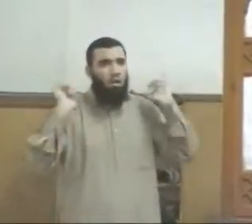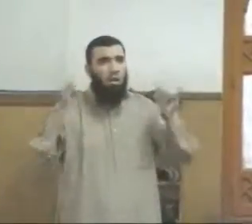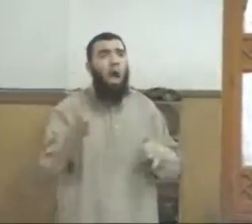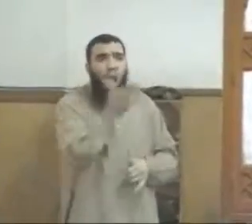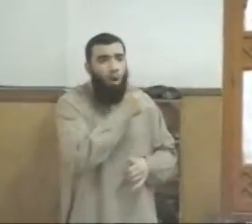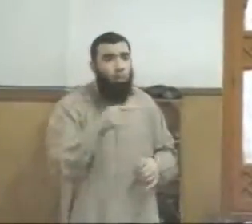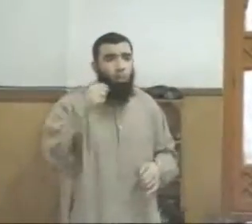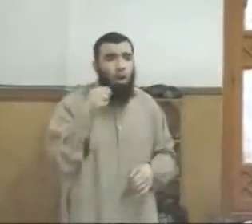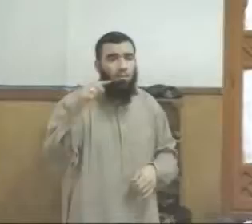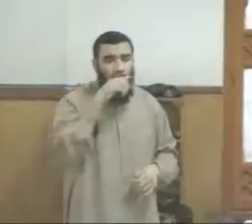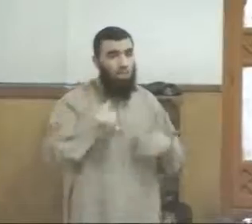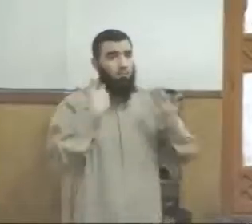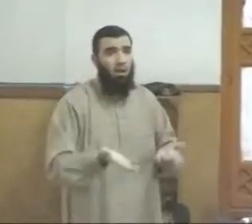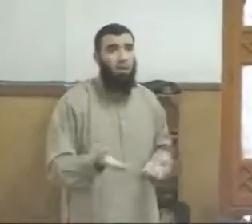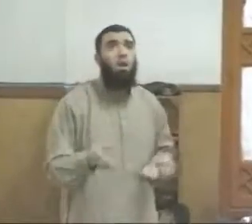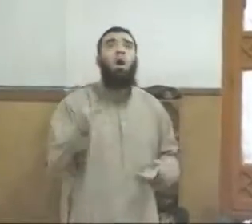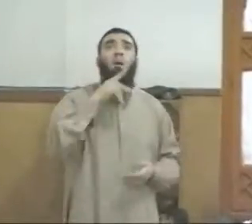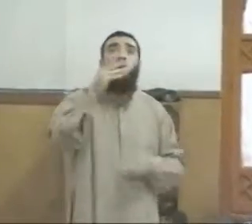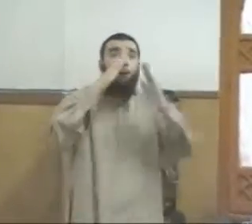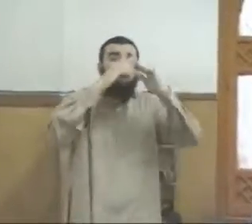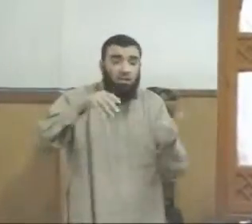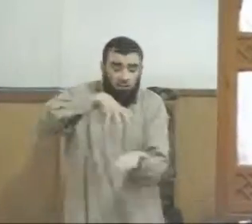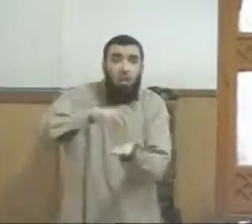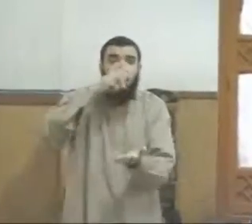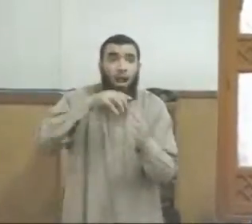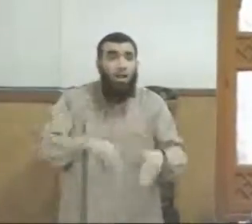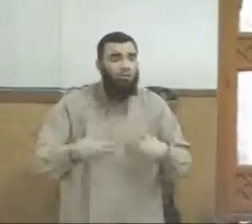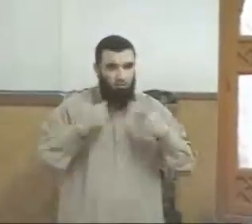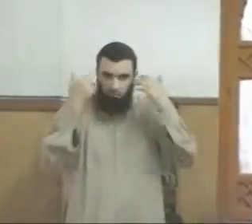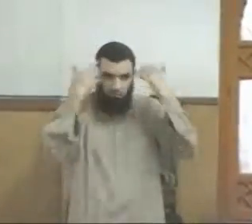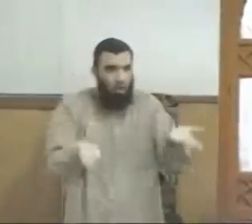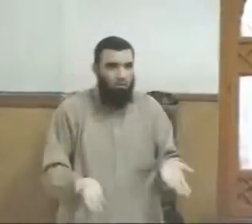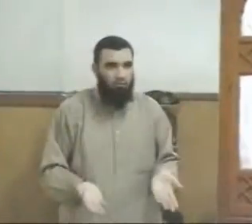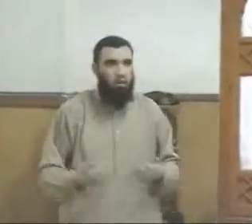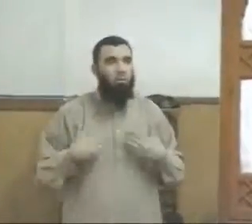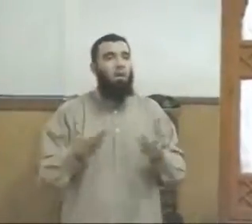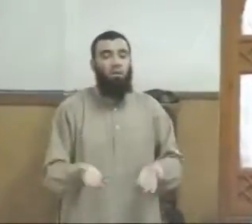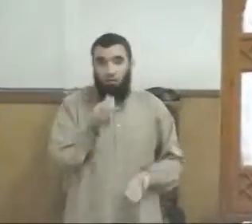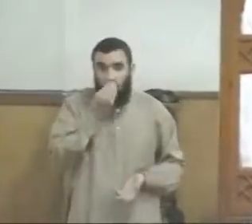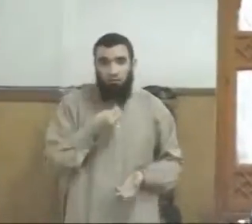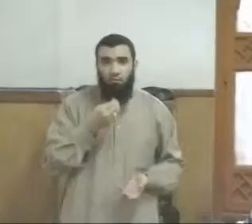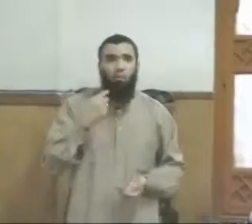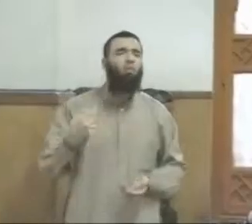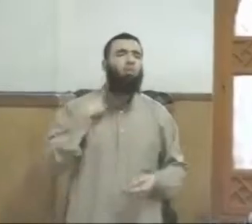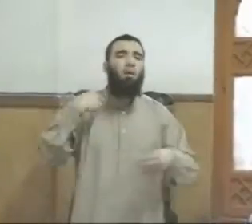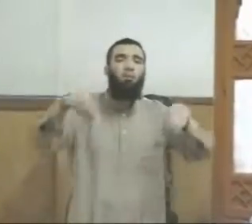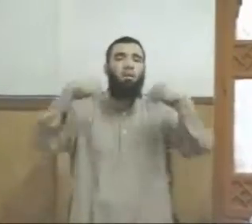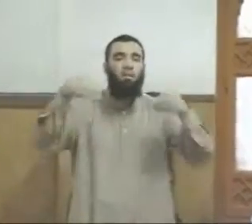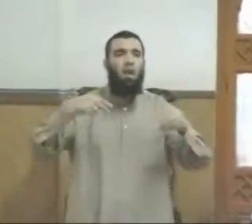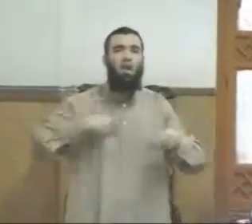وأخيه، ولا بوطنه الذي رباه وعاش فيه، على استعداد أن يكون